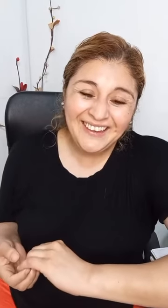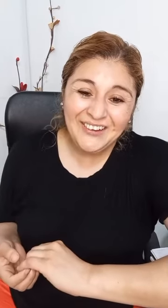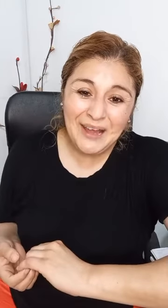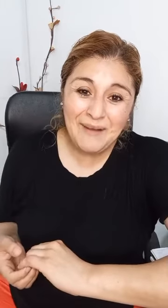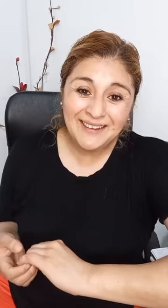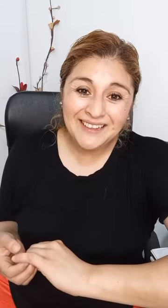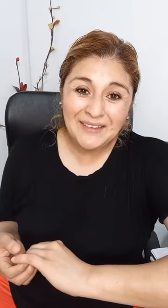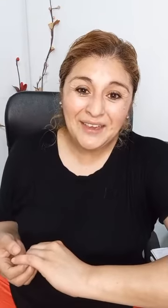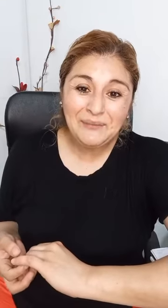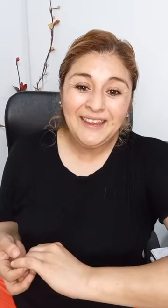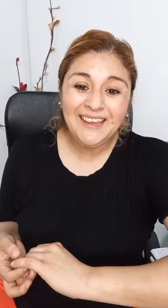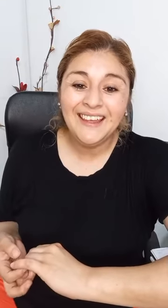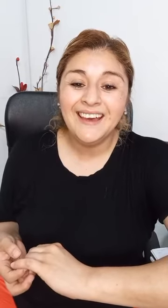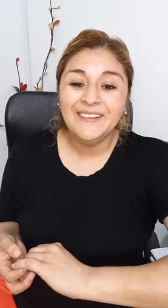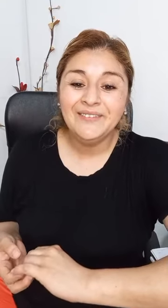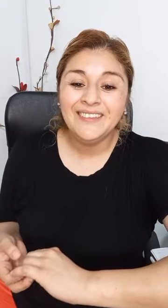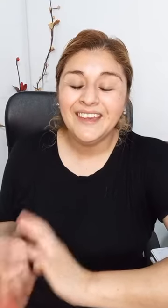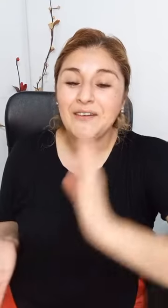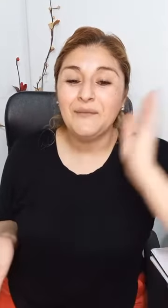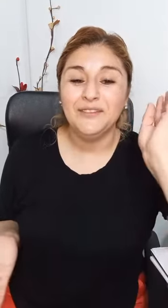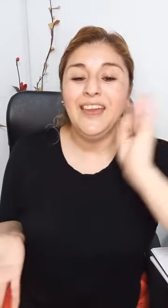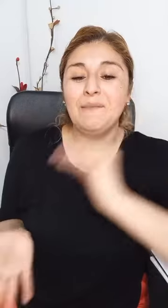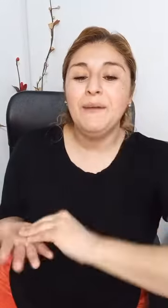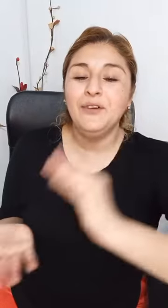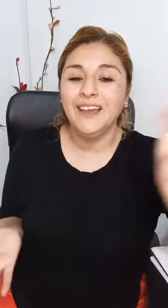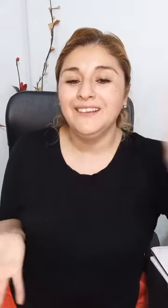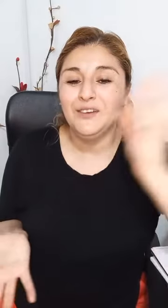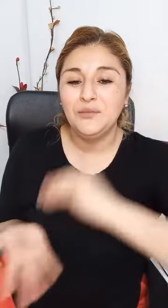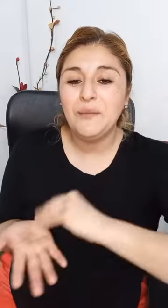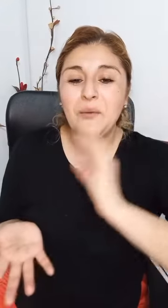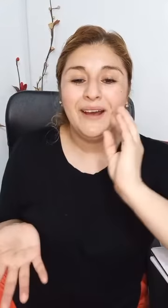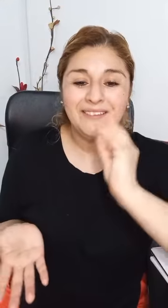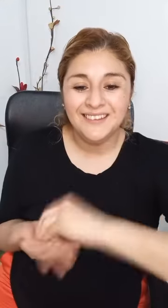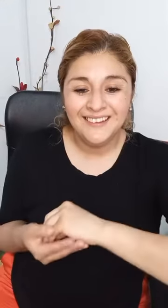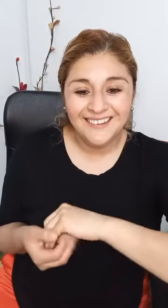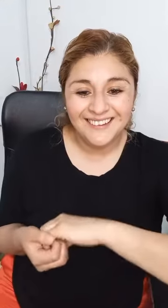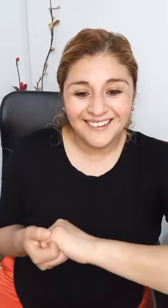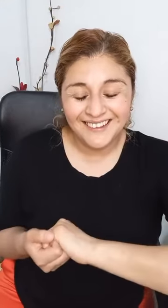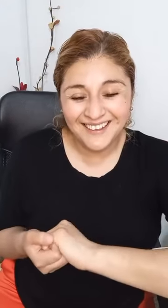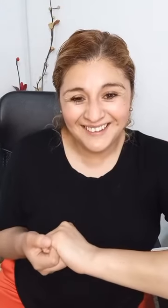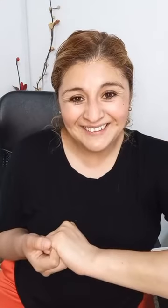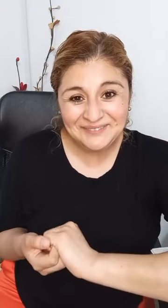Bien. Bien. Hola, Marce. Bienvenida. Y vamos, ¿eh? Vamos que nos sumamos más.